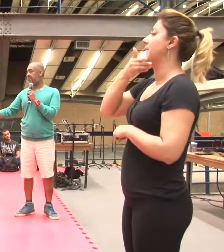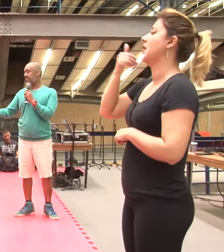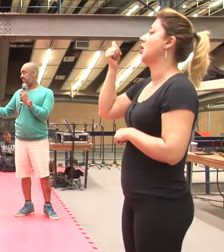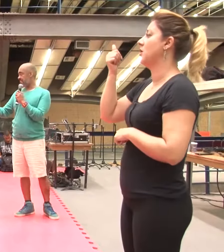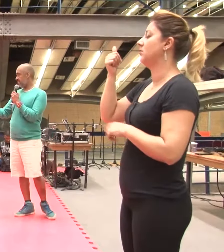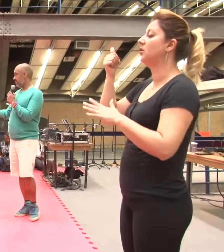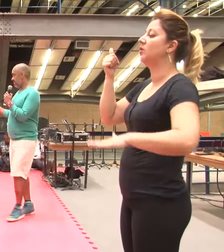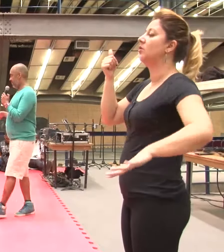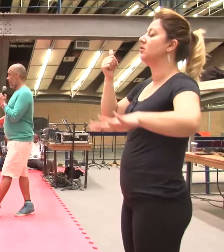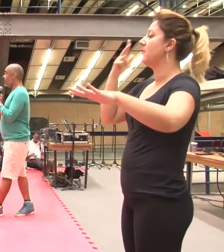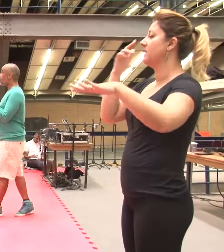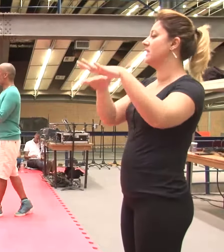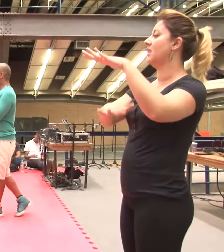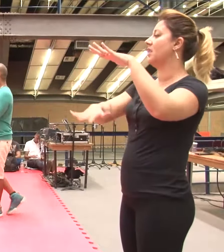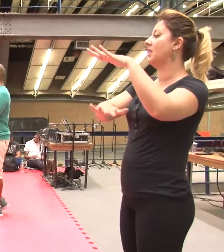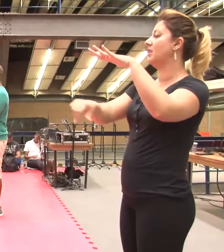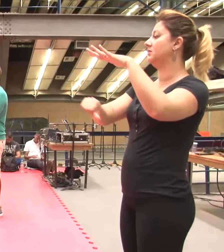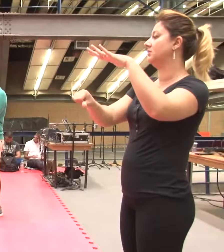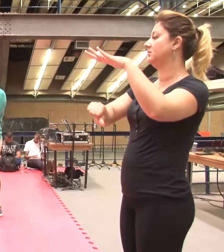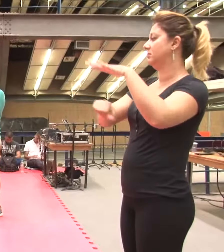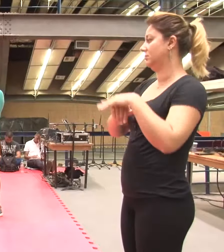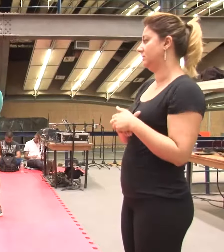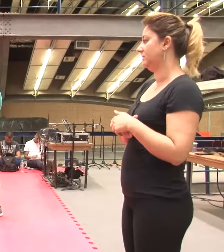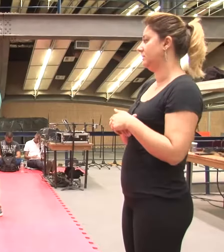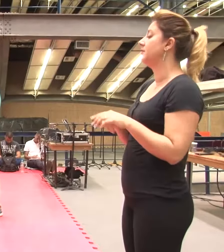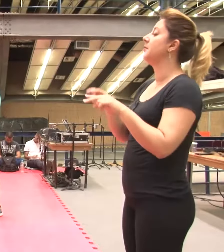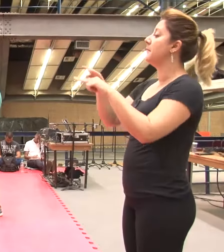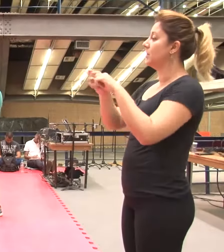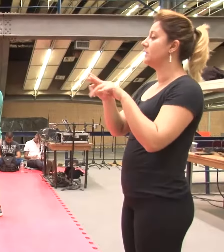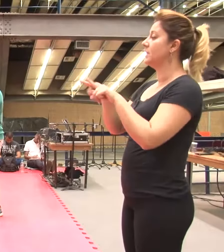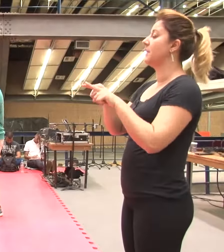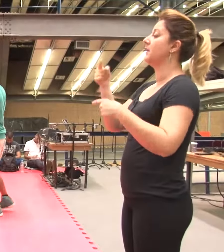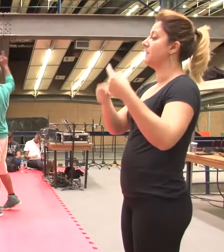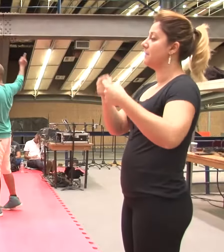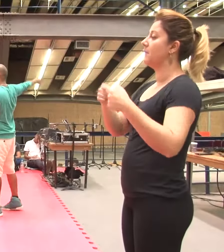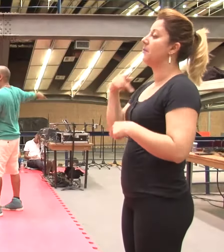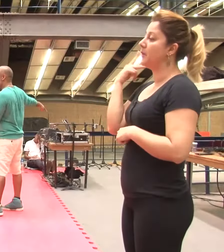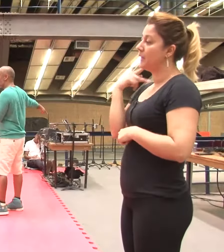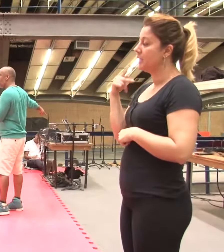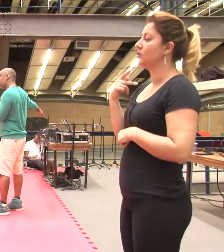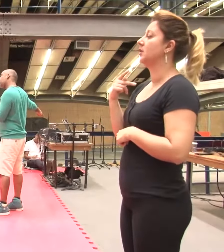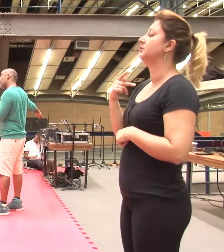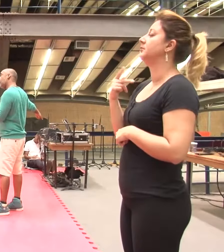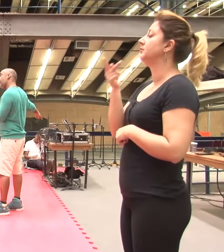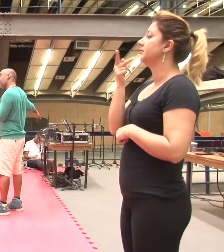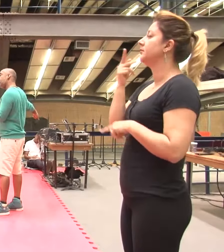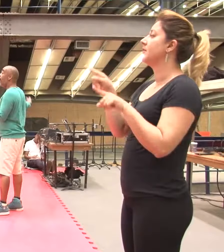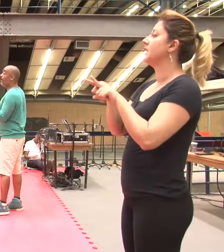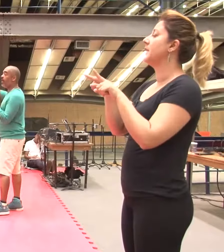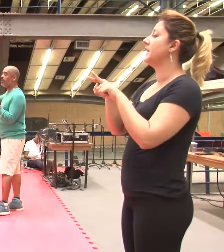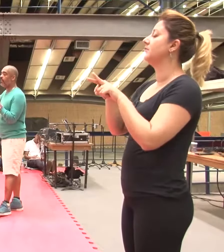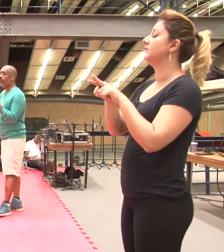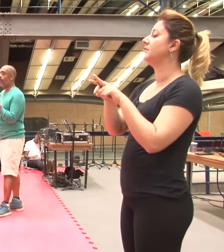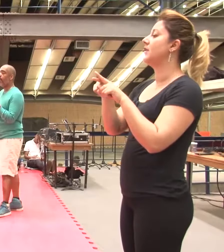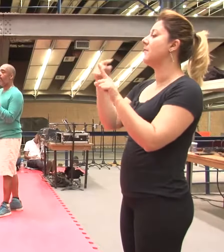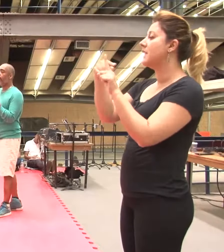resto. E isso justifica, inclusive, politicamente, ideologicamente, até grande metade do século XX,